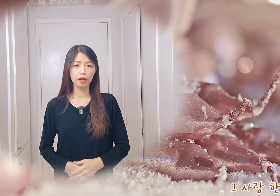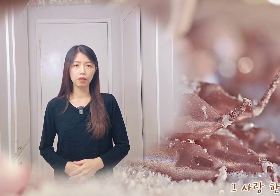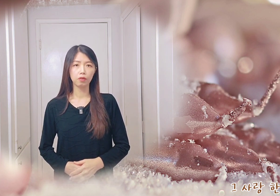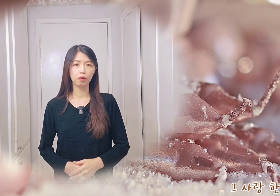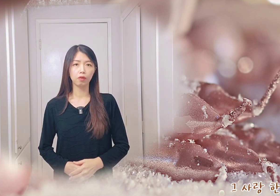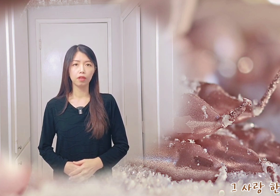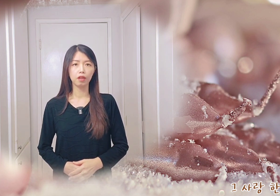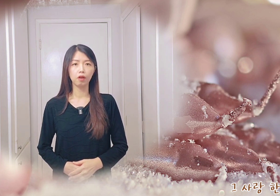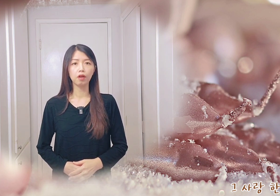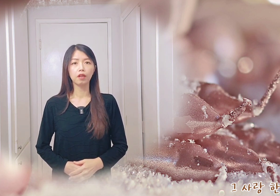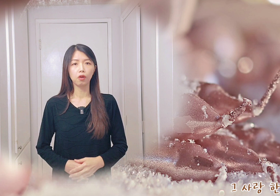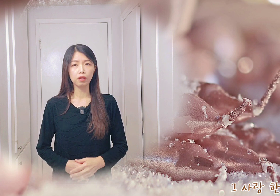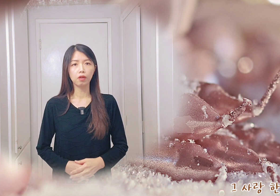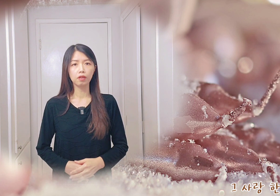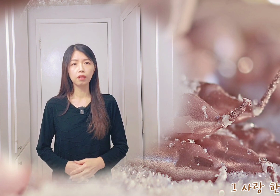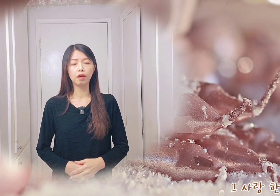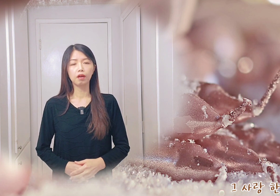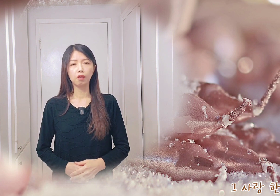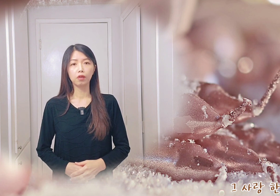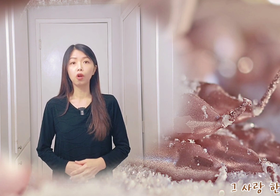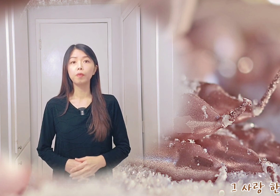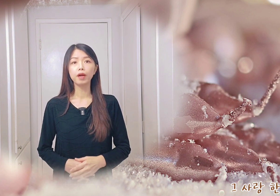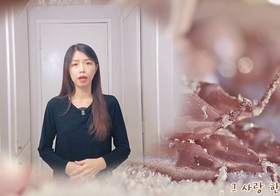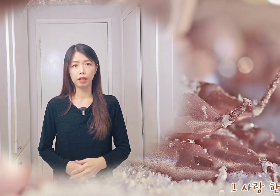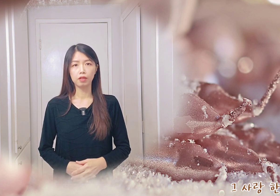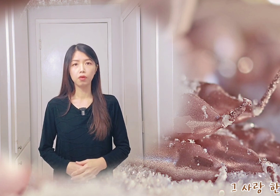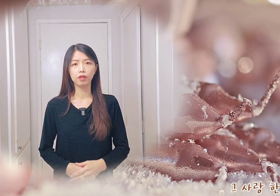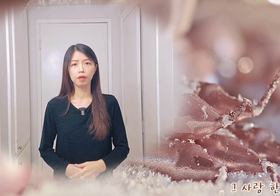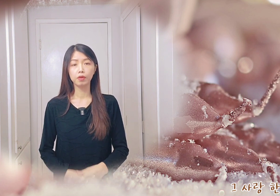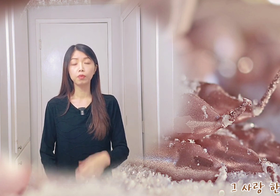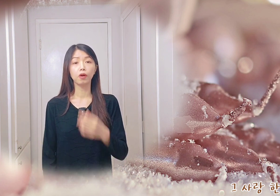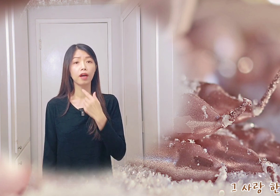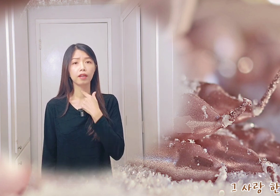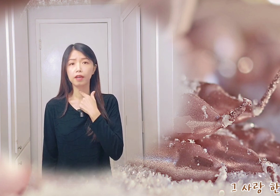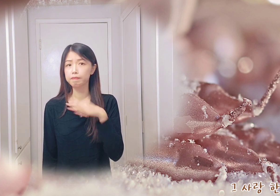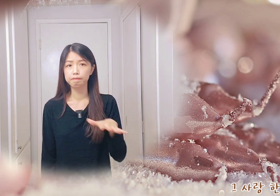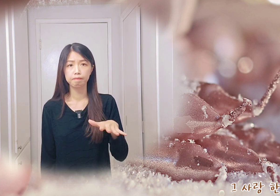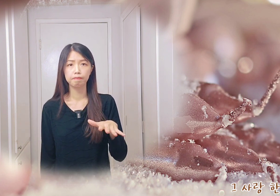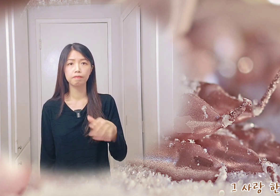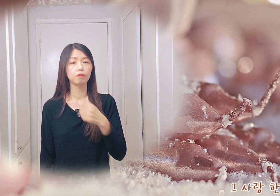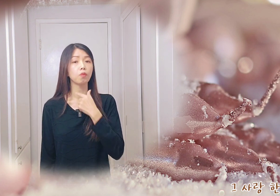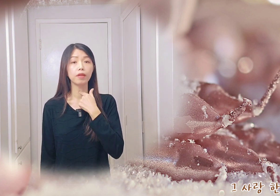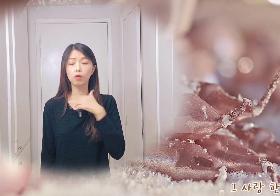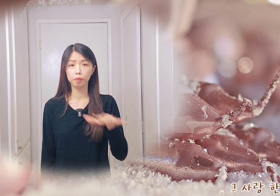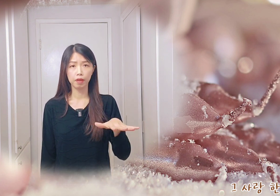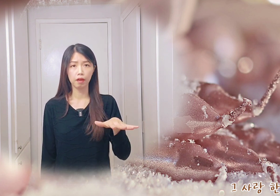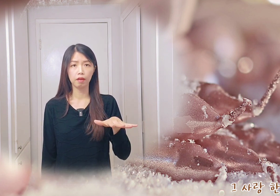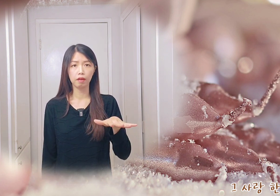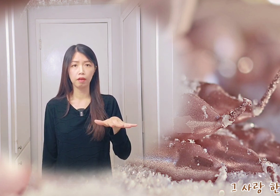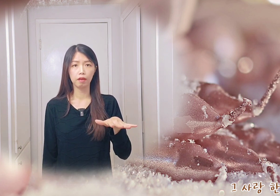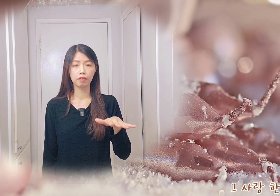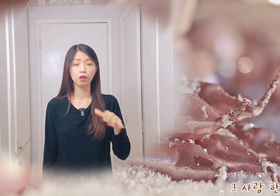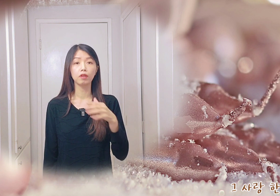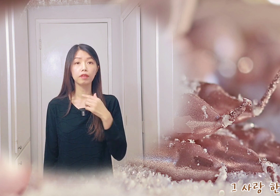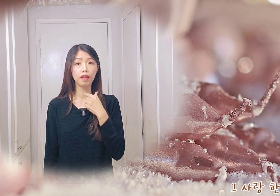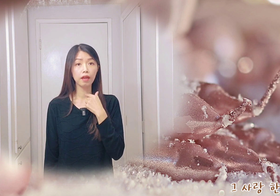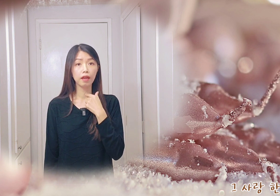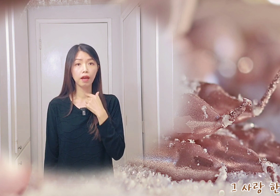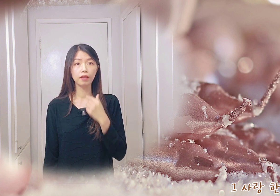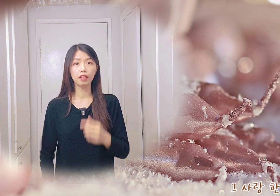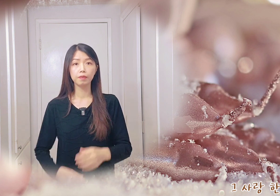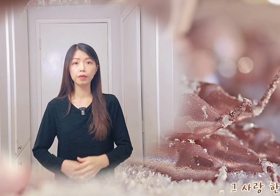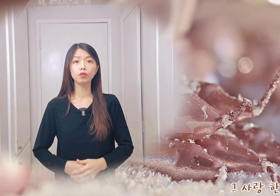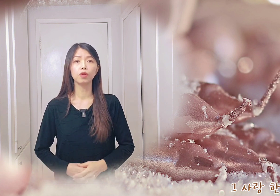표정에 따라서 그렇거든요. 여기서는 결백을 나타내는 수어이기 때문에 좀 더 강하게 뭐뭐 한 적 없다.